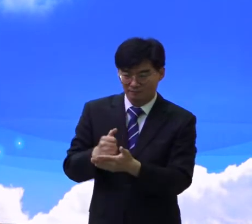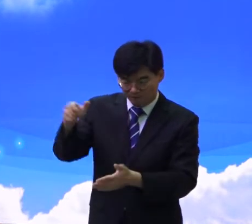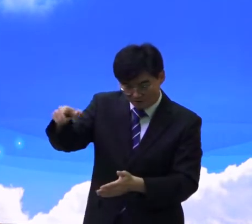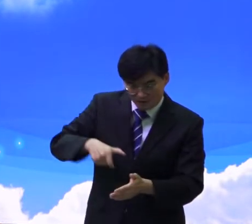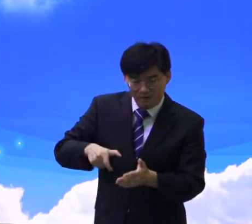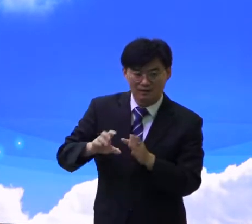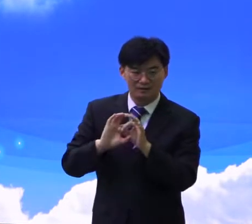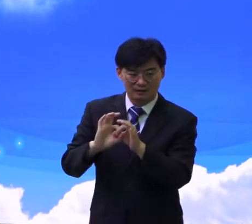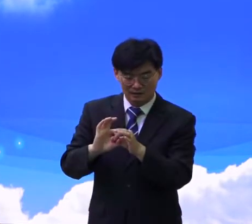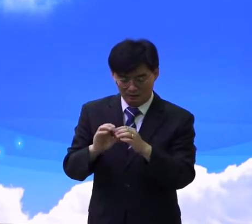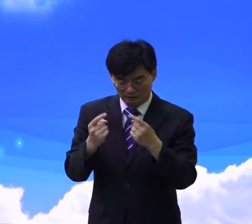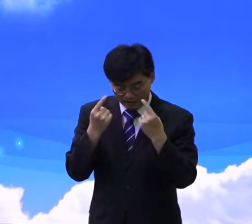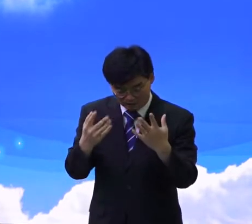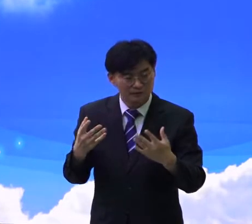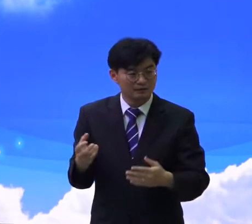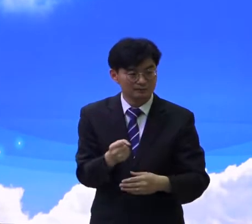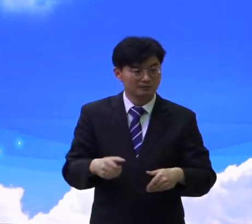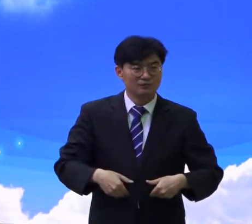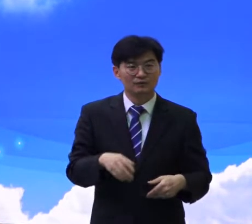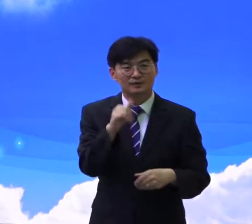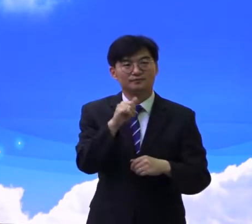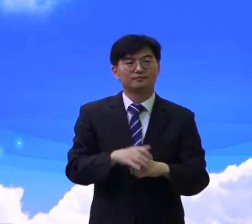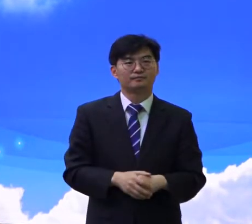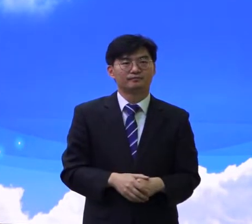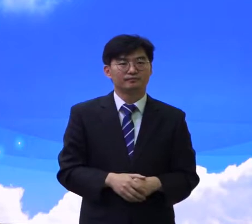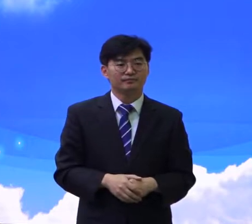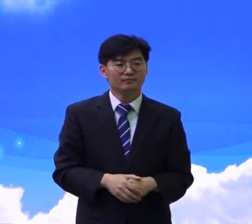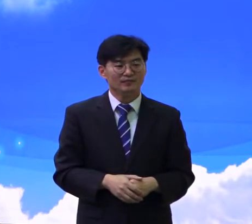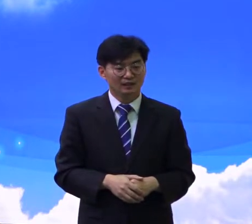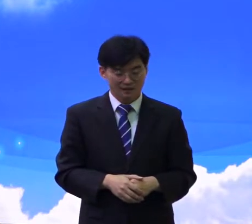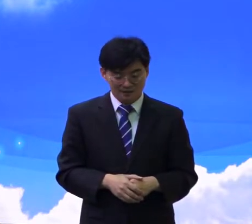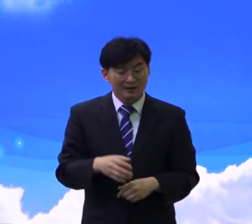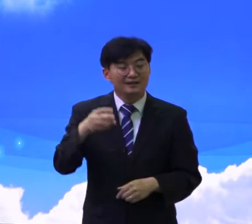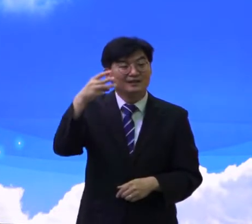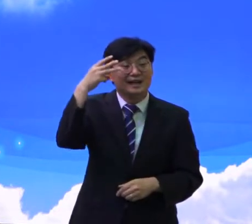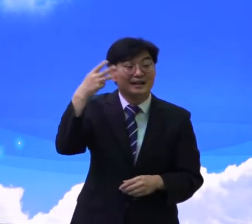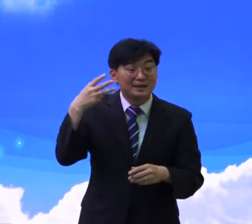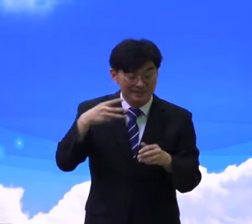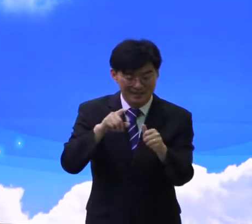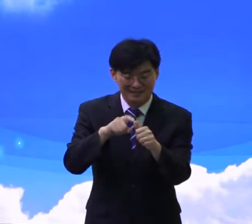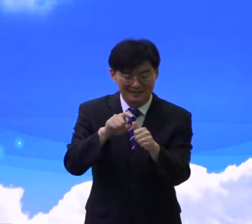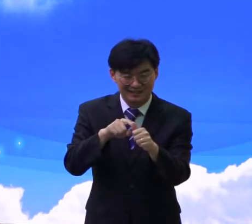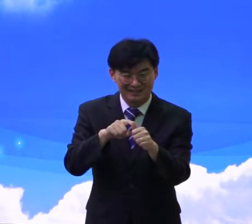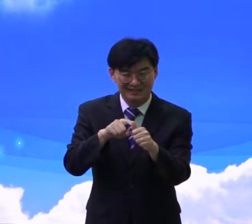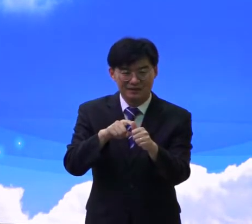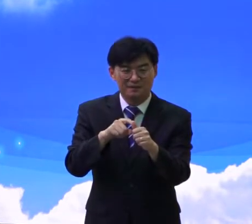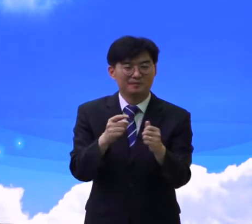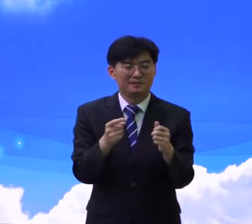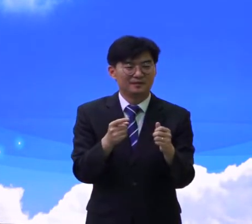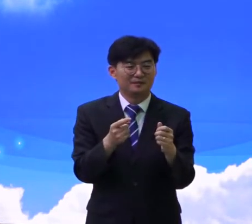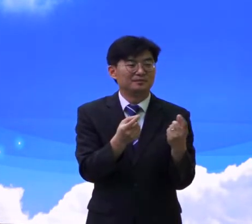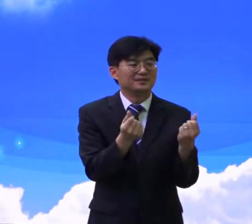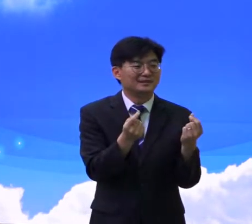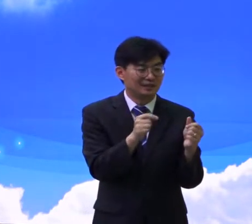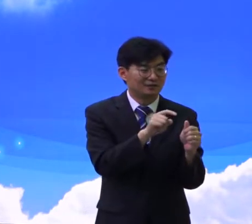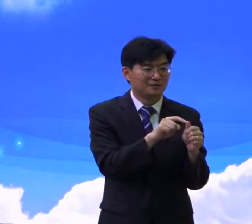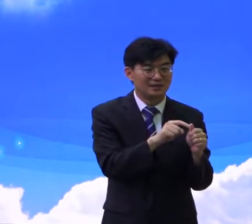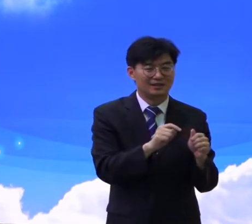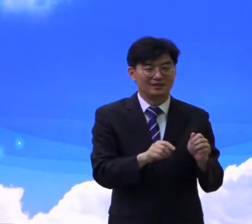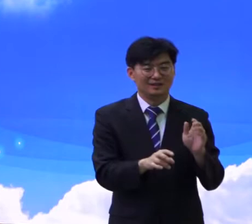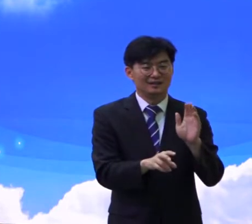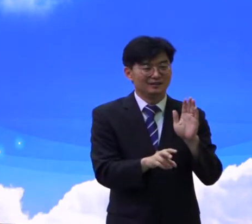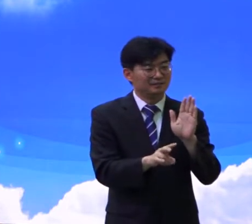예레미야와 비슷한 시기에 살았던 선지자 중에 이사야가 있습니다. 이사야도 60장이 넘는 그